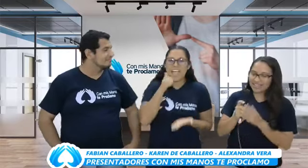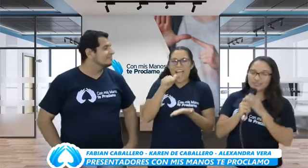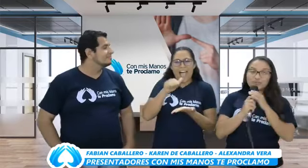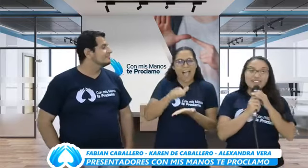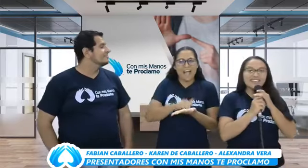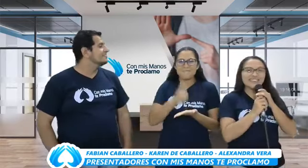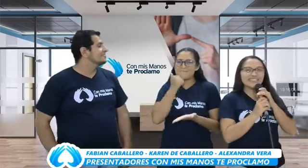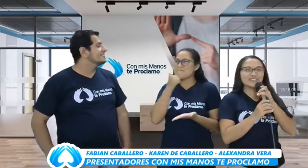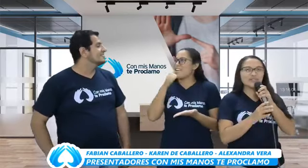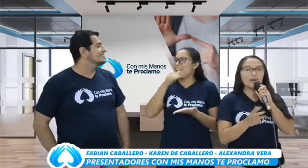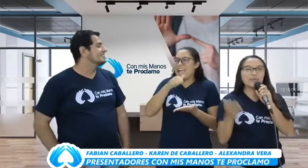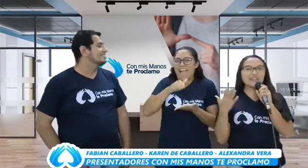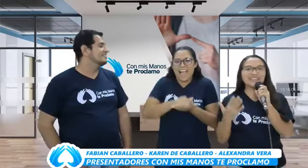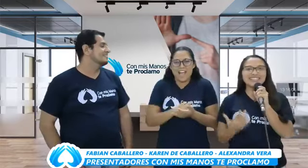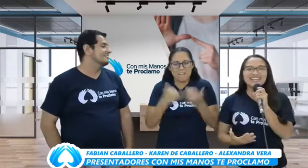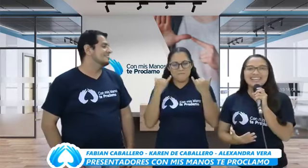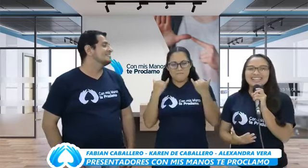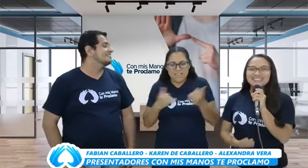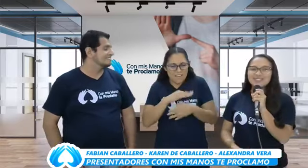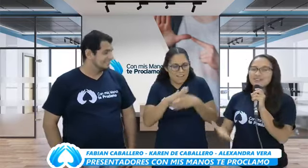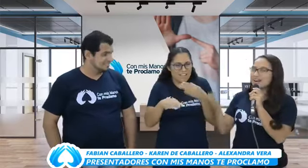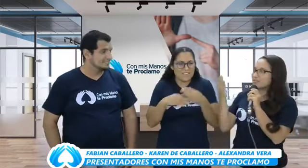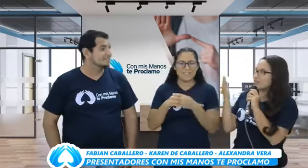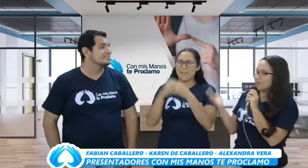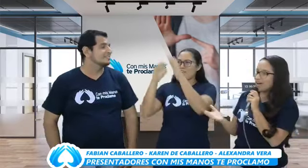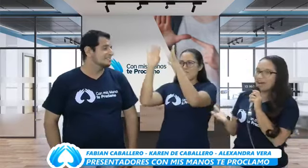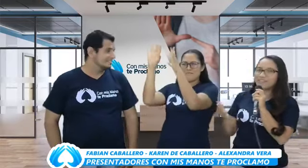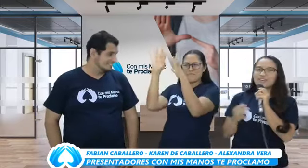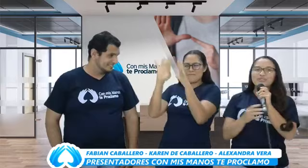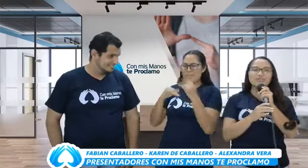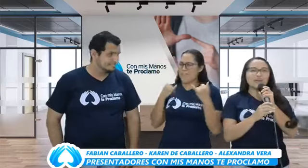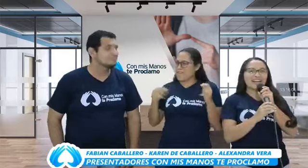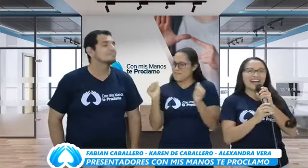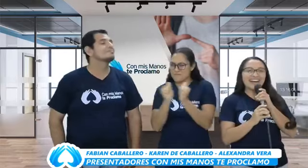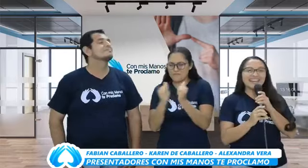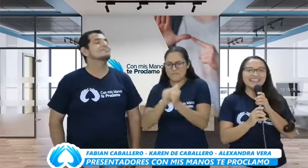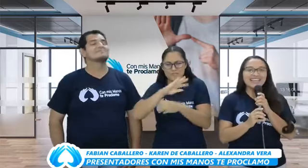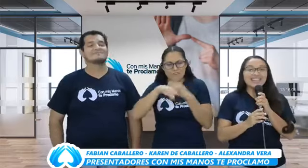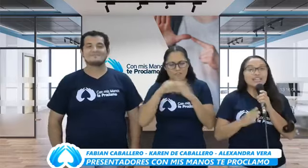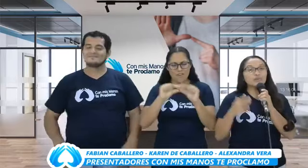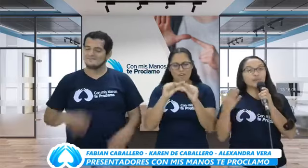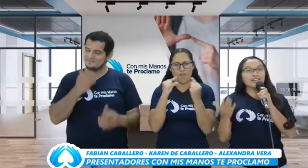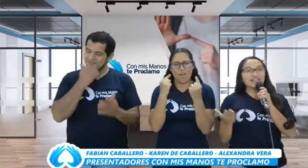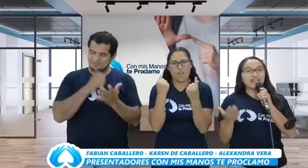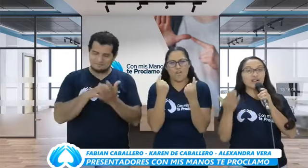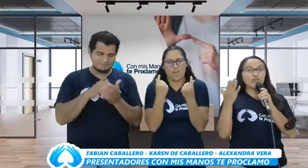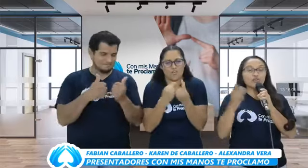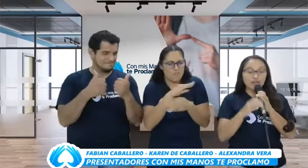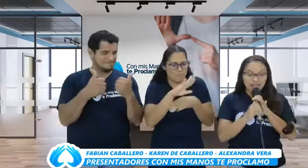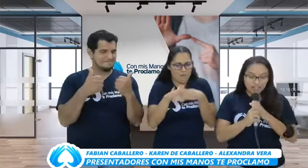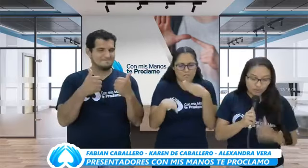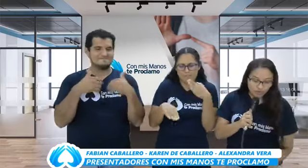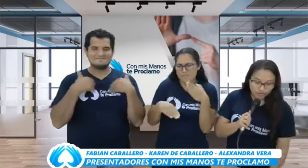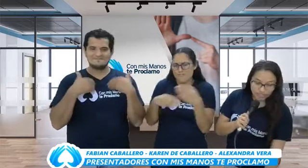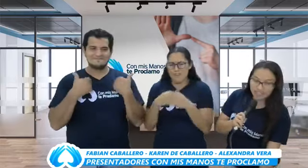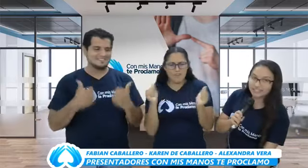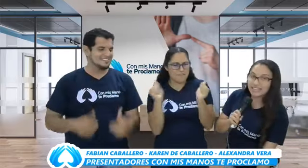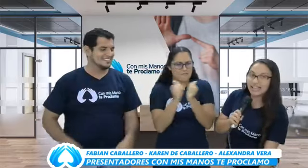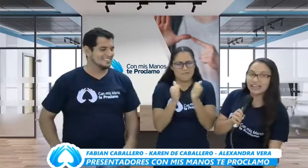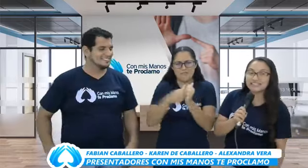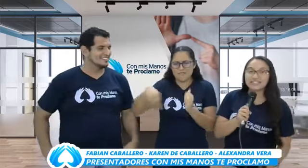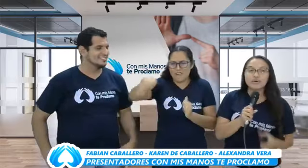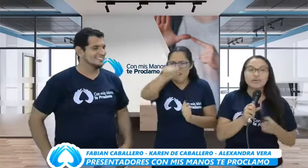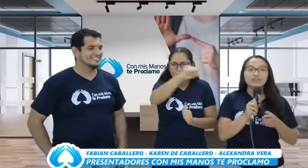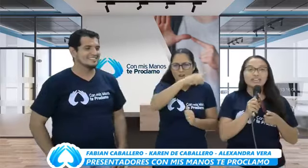Amén. Es una bendición poder estar en este lugar junto a Fabi, junto a Karen y también estar junto a cada uno de